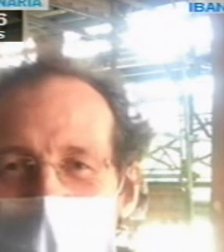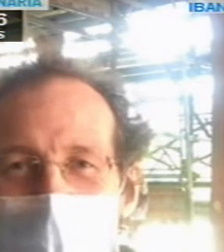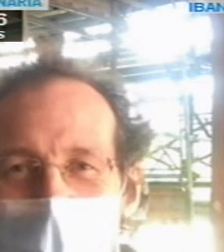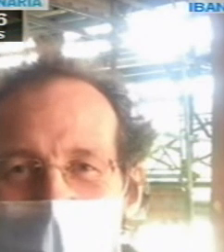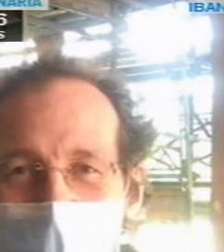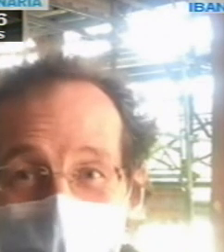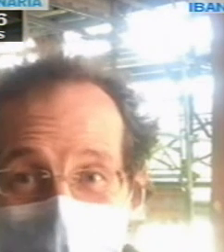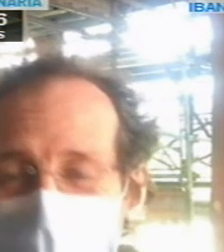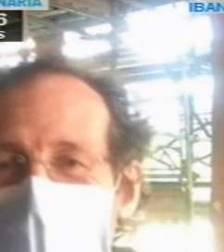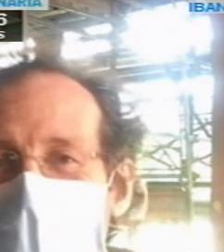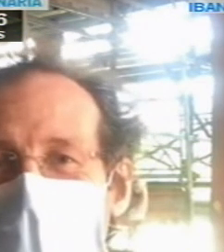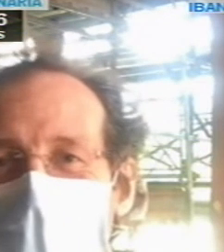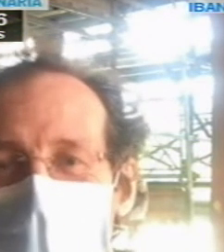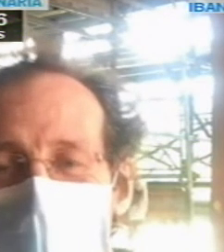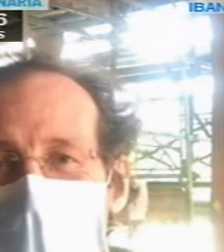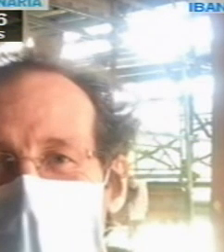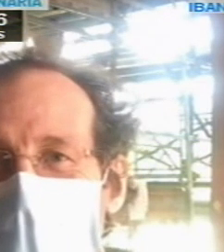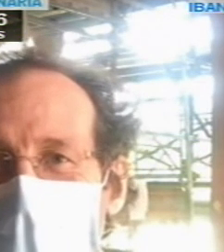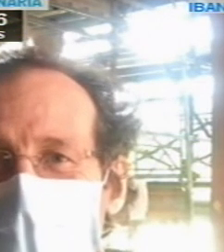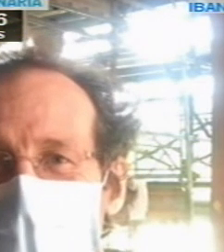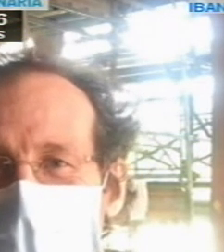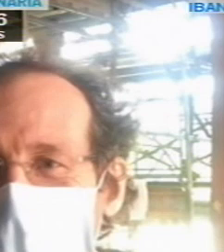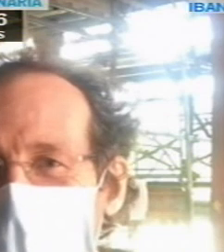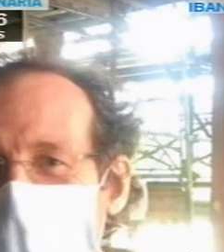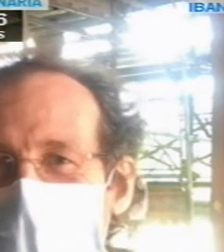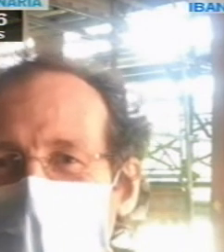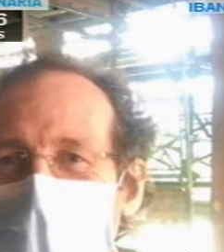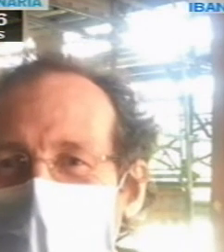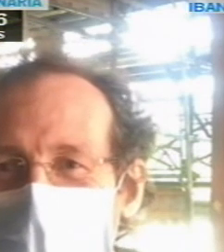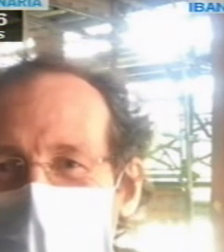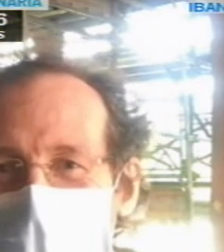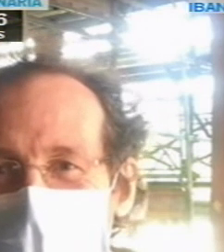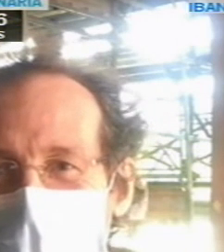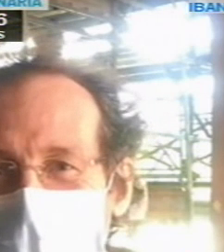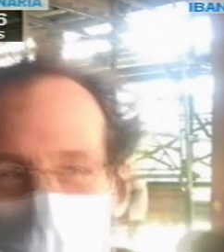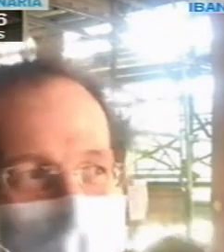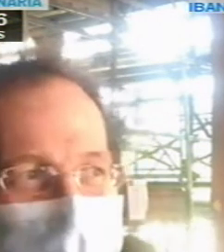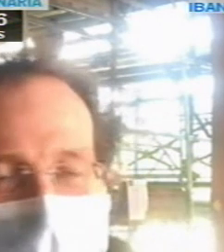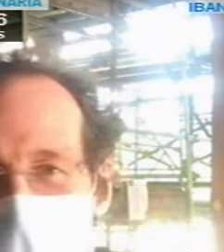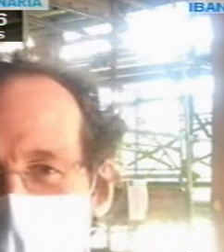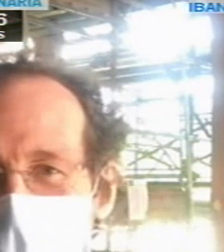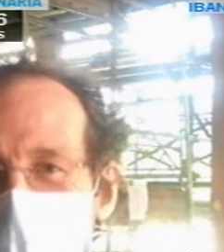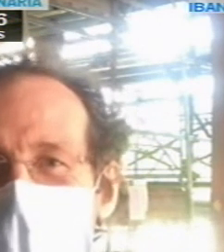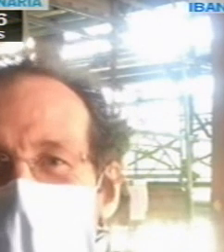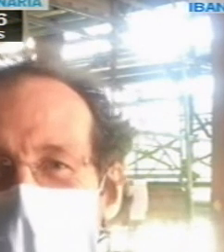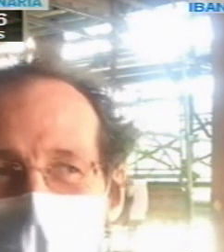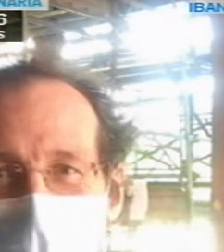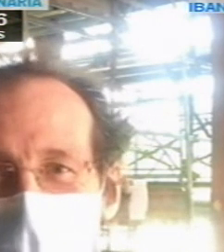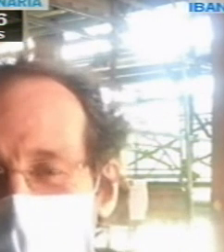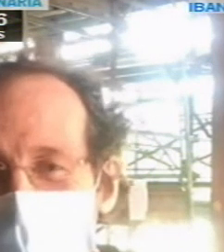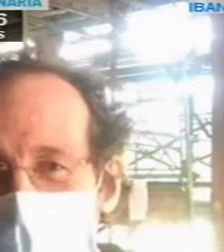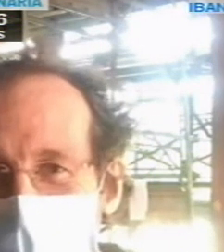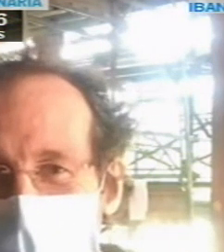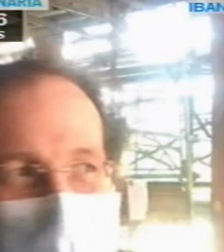ne abbiamo viste parecchie anche noi che hanno attraversato il ponte, ma direi che è un flusso continuo insomma di pedoni che attraversano sia in un senso che